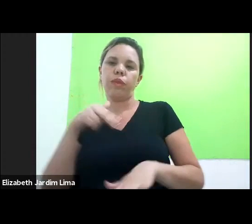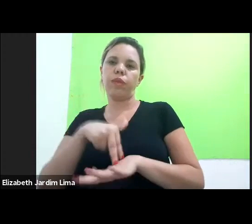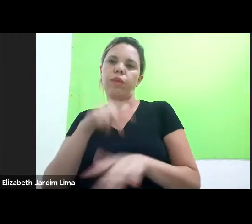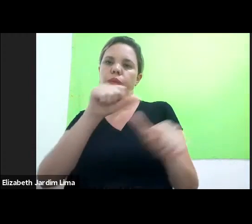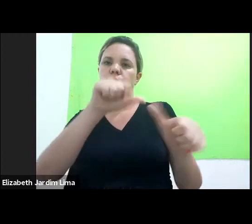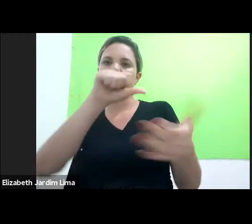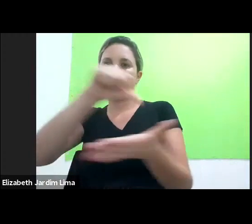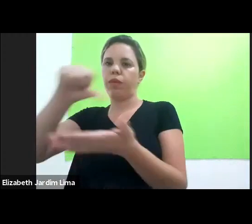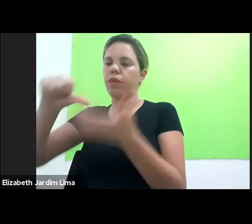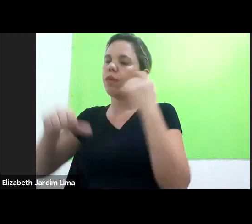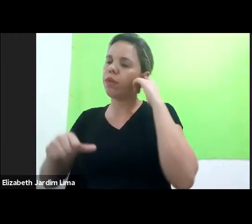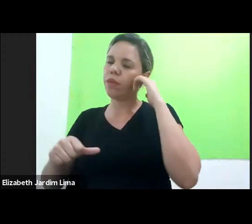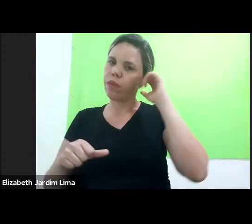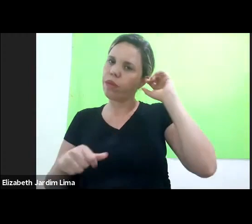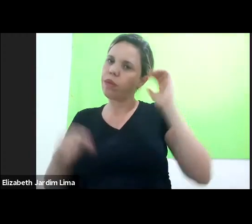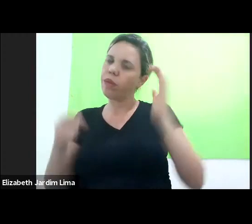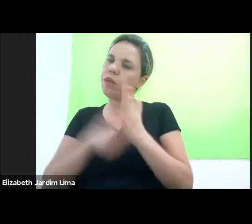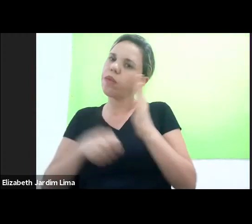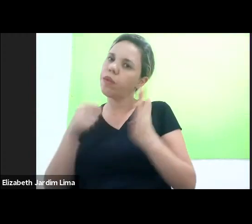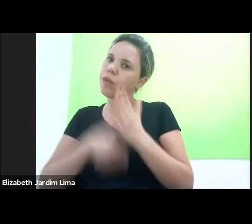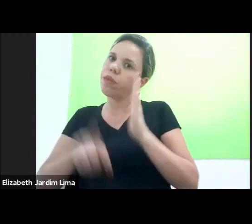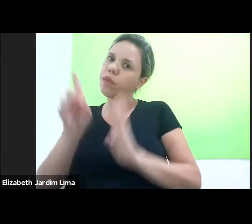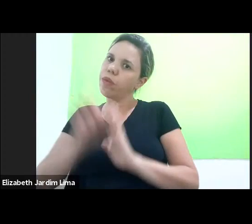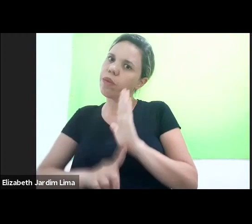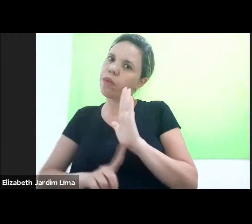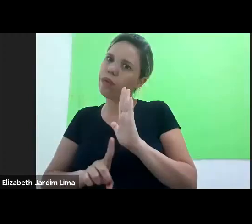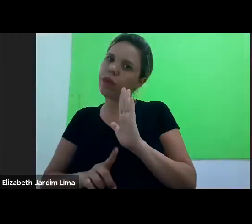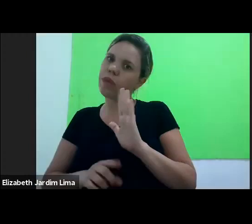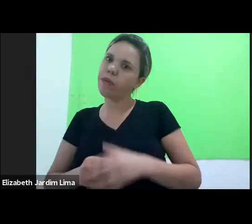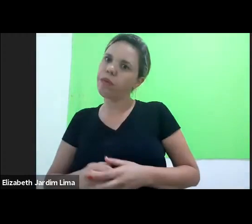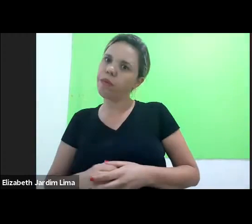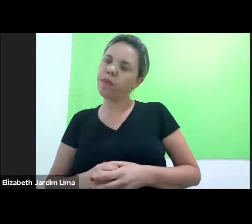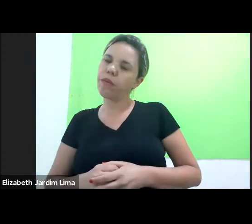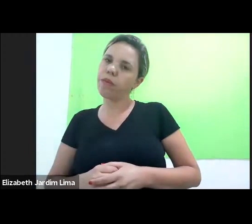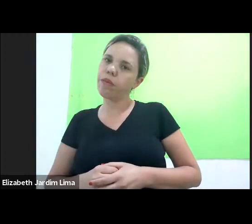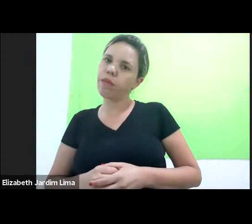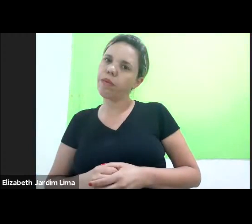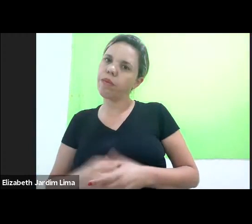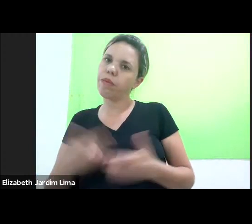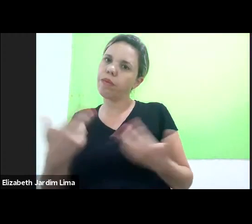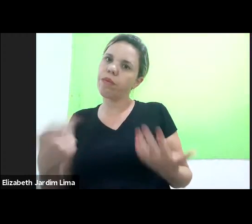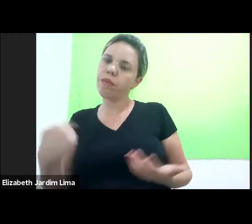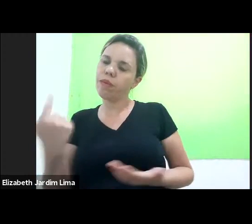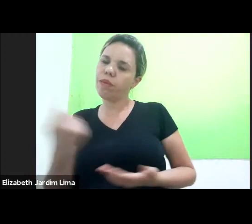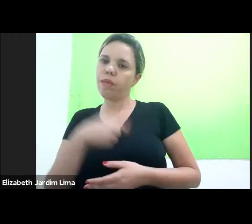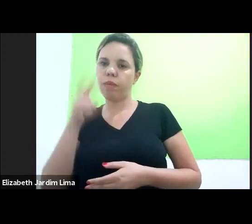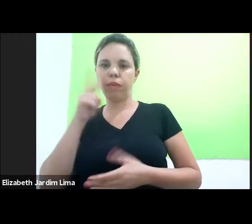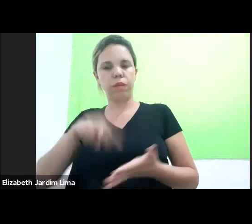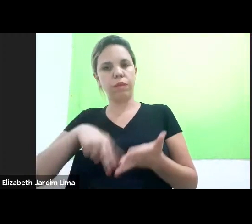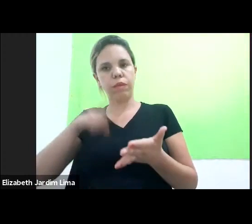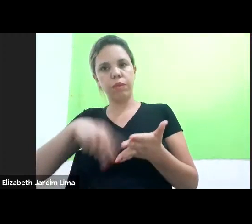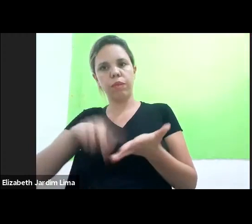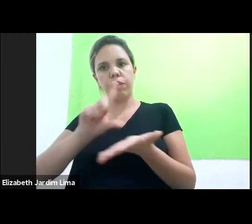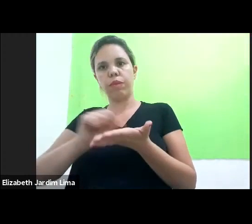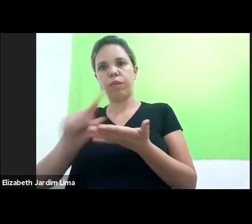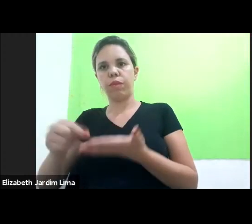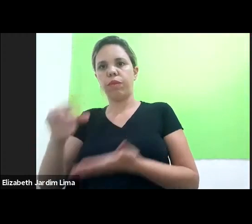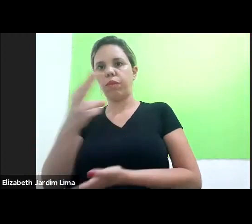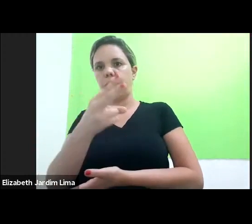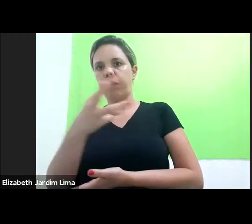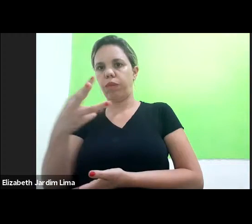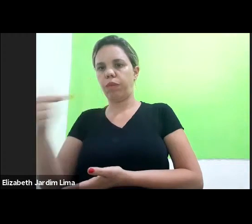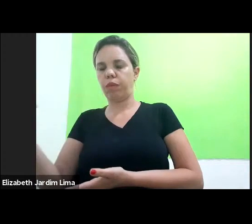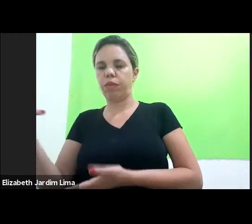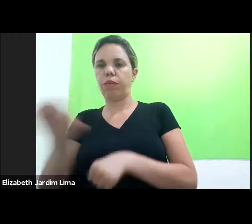territórios e também de lutar por direitos. E é algo que, quando a gente lê o artigo 232 da